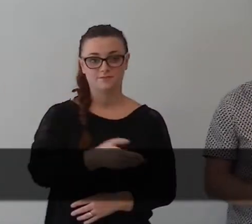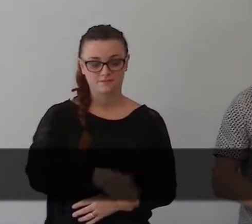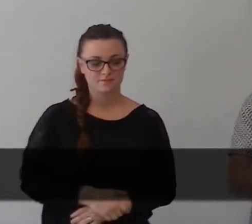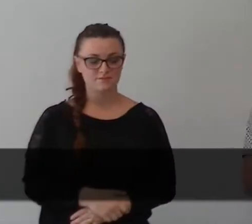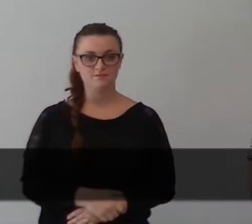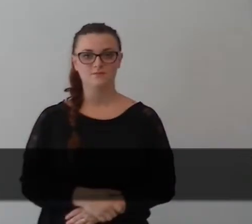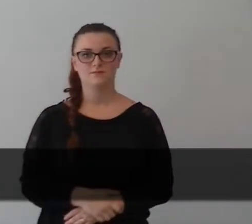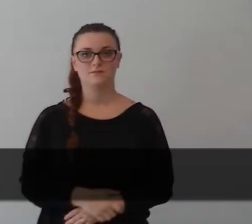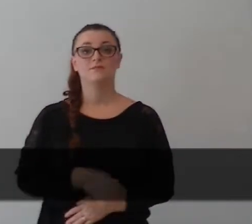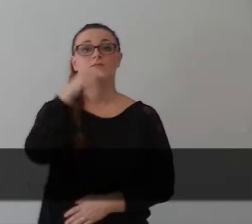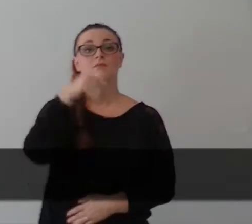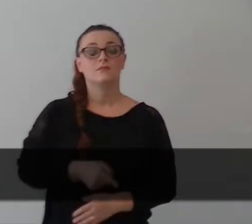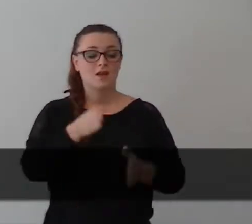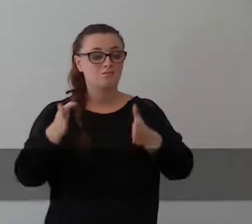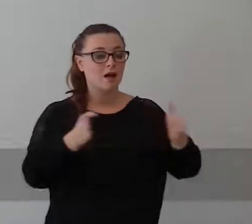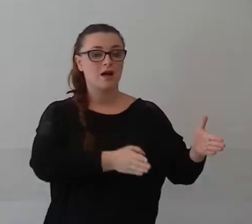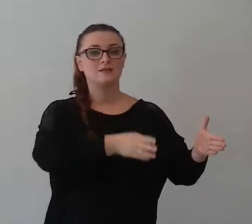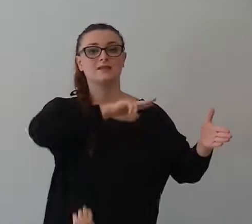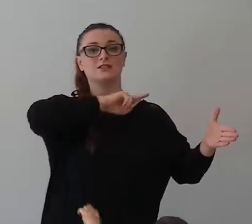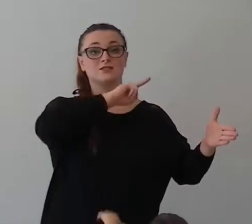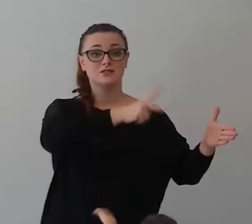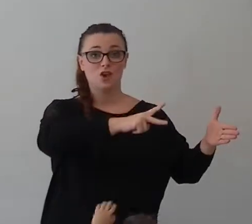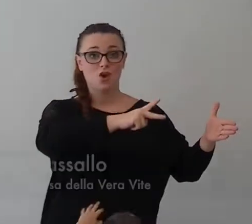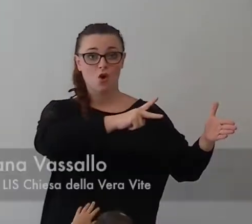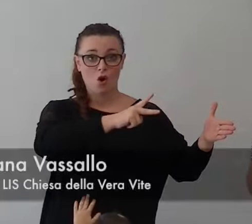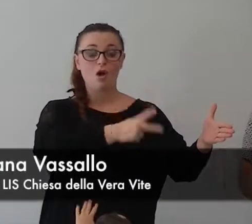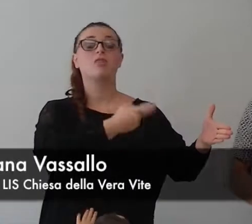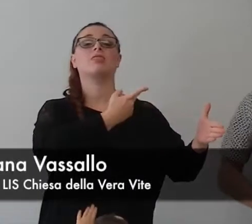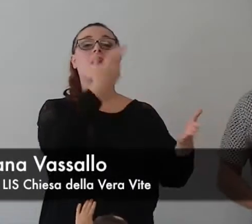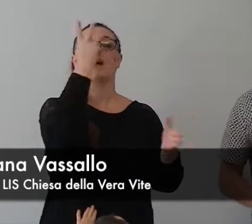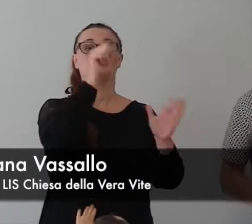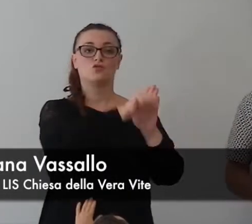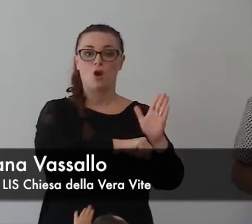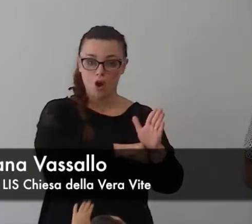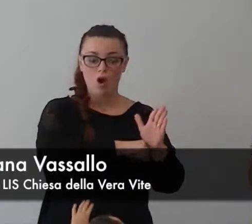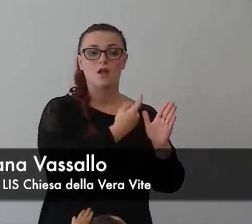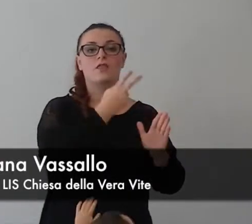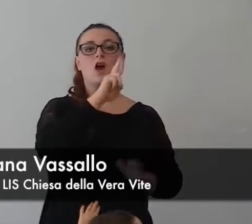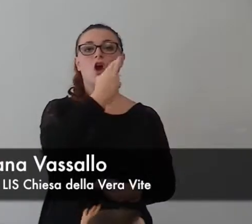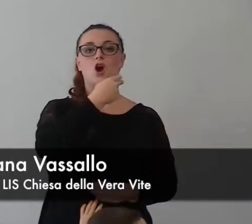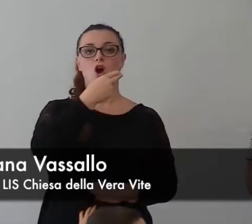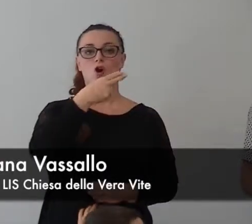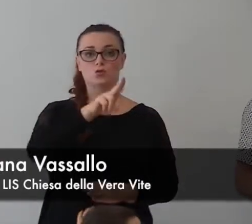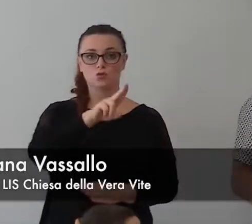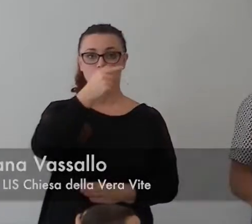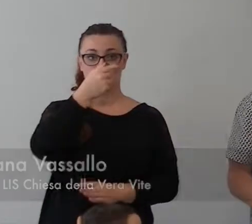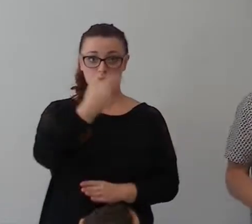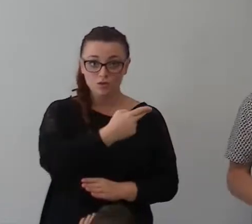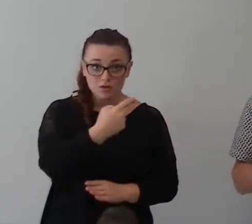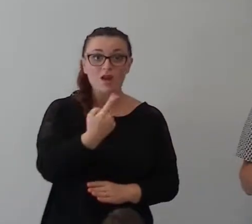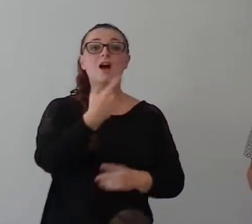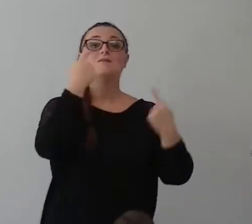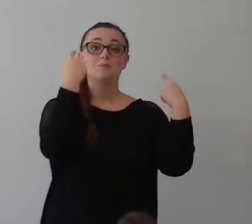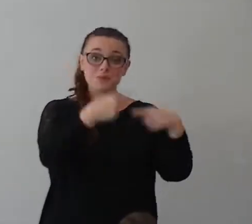Siamo alla seconda puntata della storia di Ruth. La storia di Ruth è una storia bellissima, è un